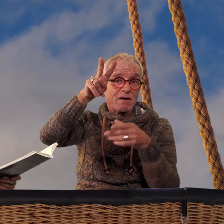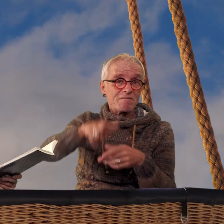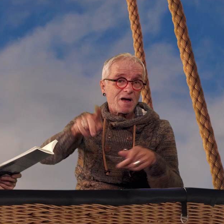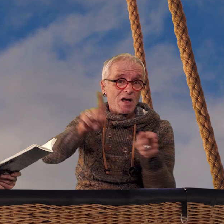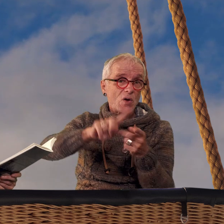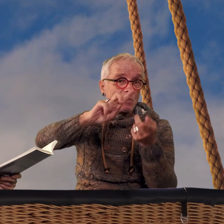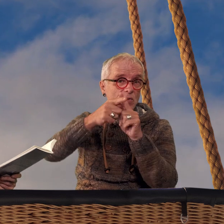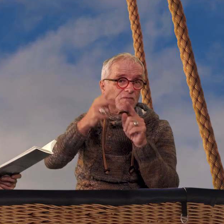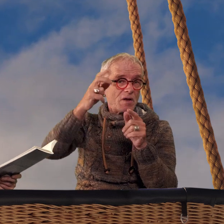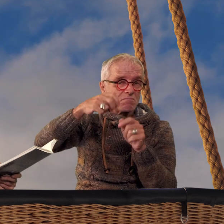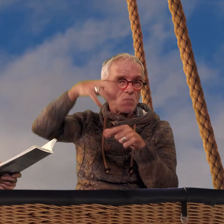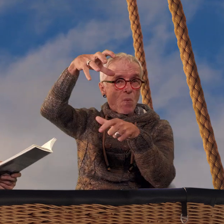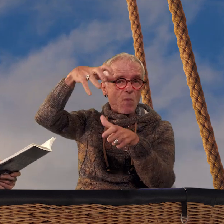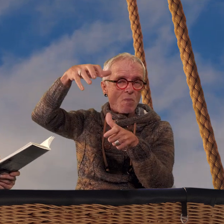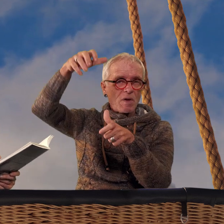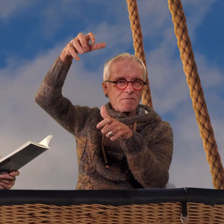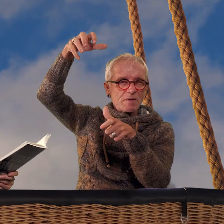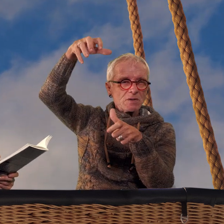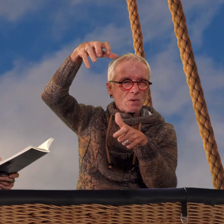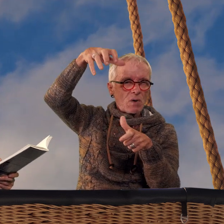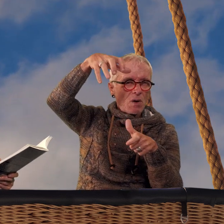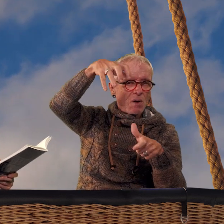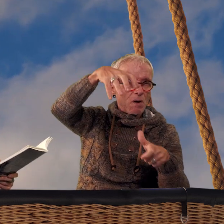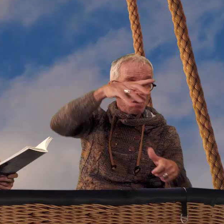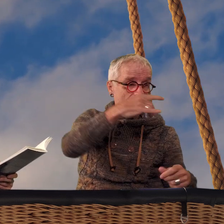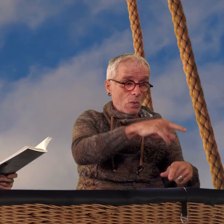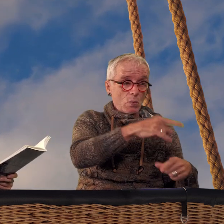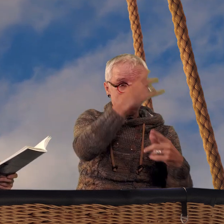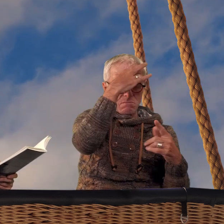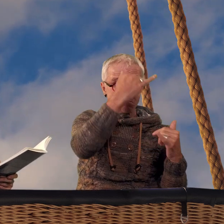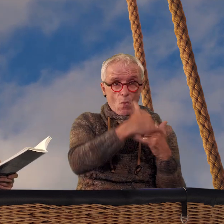Nous descendions visiblement, ils ne s'en apercevaient pas.